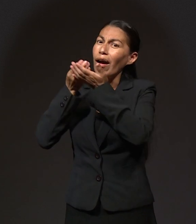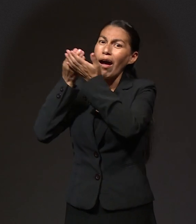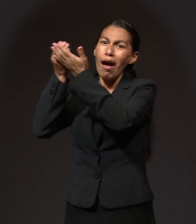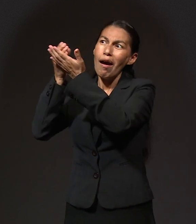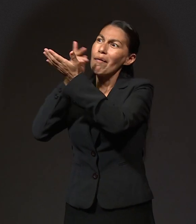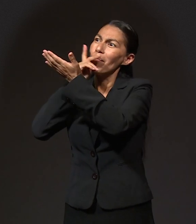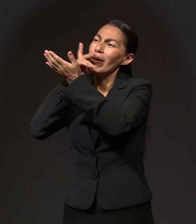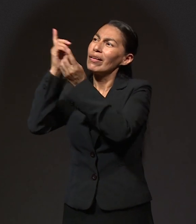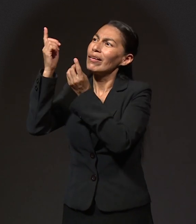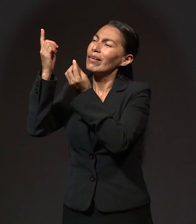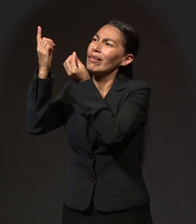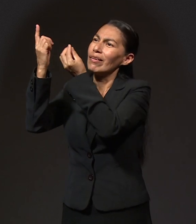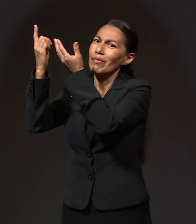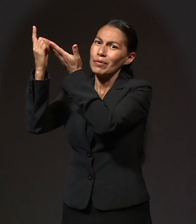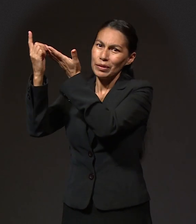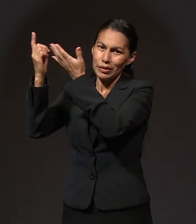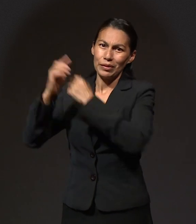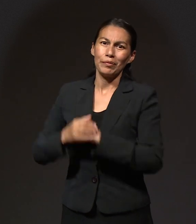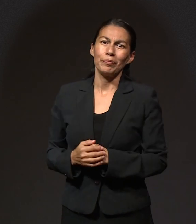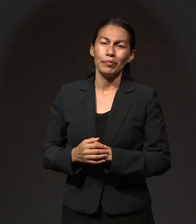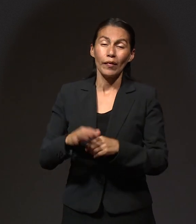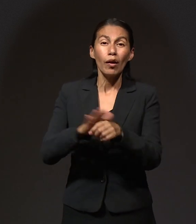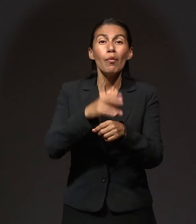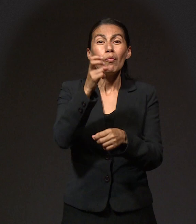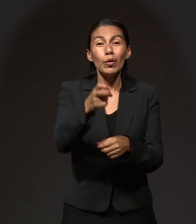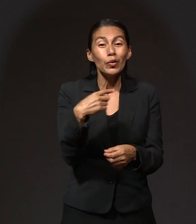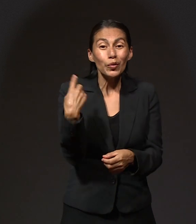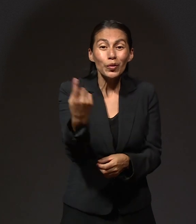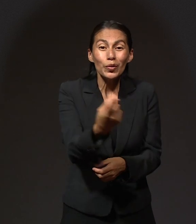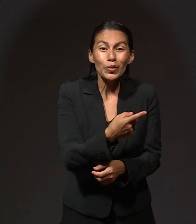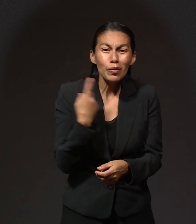con Él todos los días de la vida.